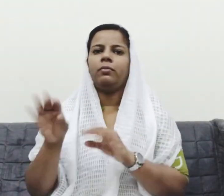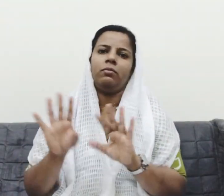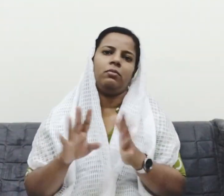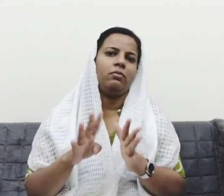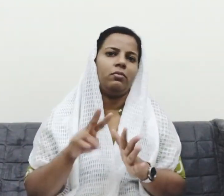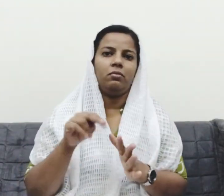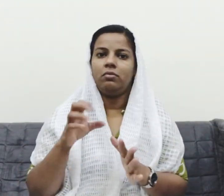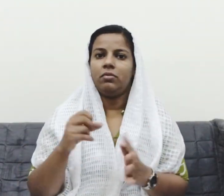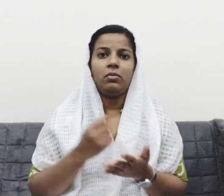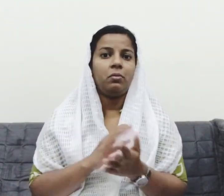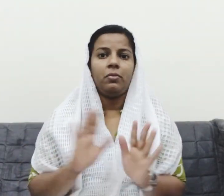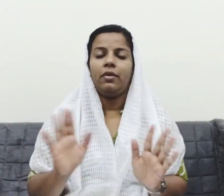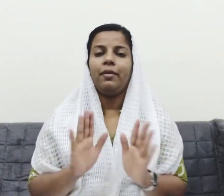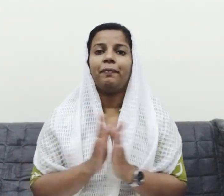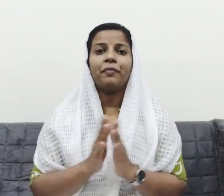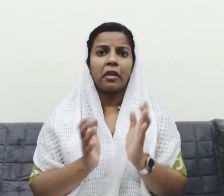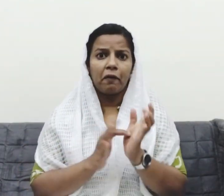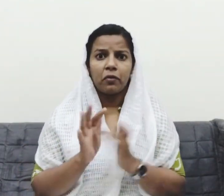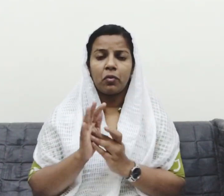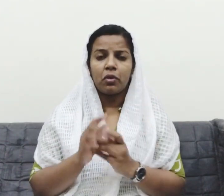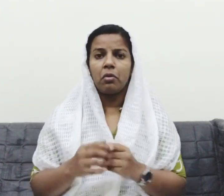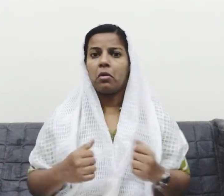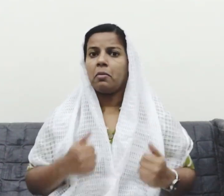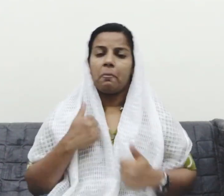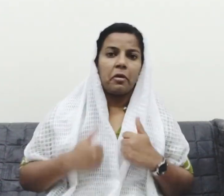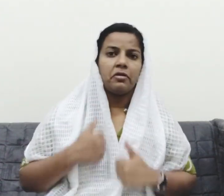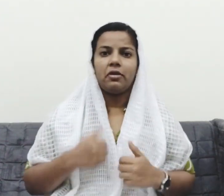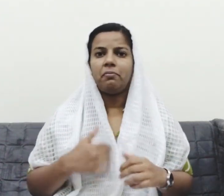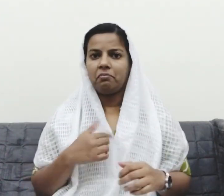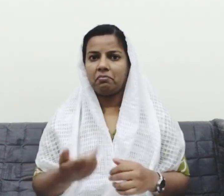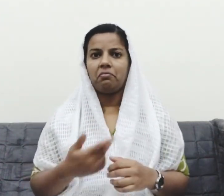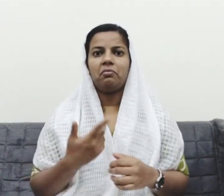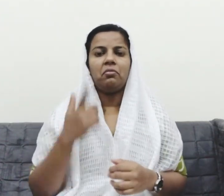മതി. യഹോവയോട് നിങ്ങൾ മത്സരിക്കരുത്. 14:9